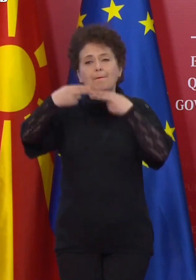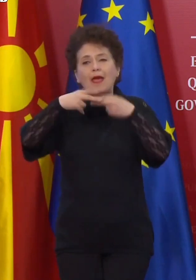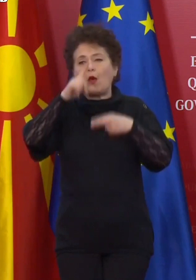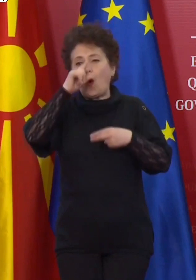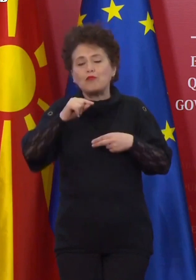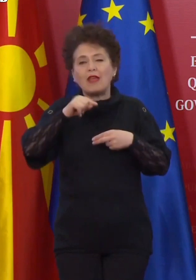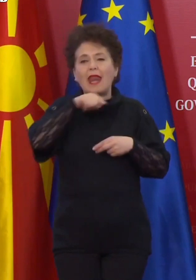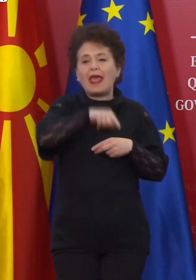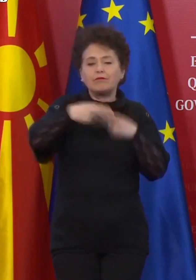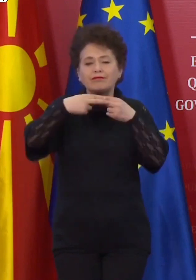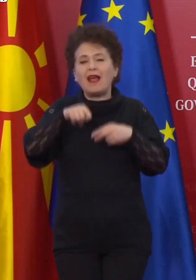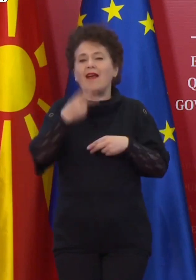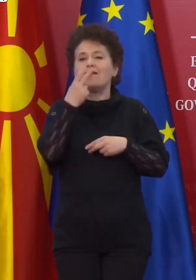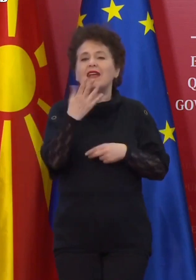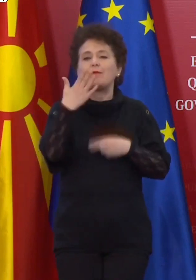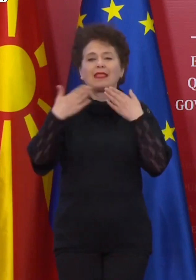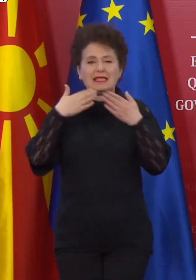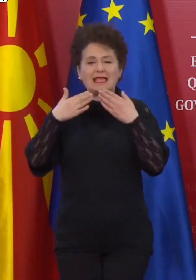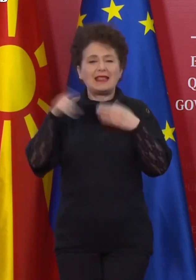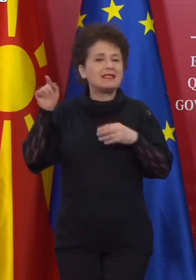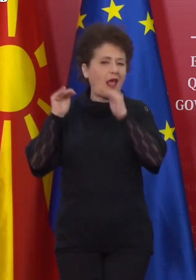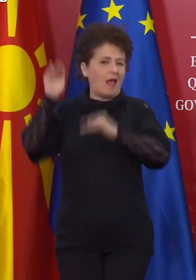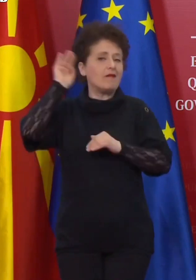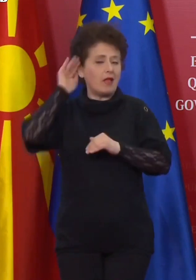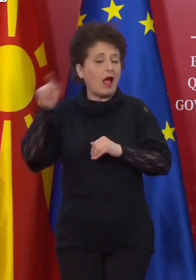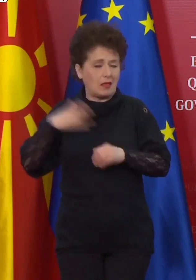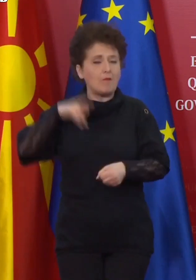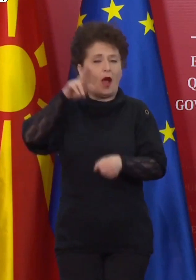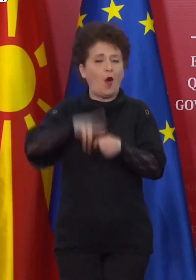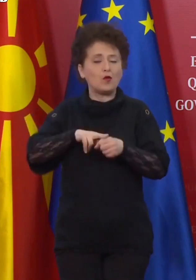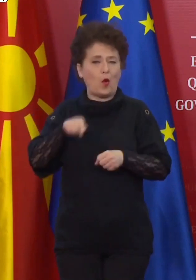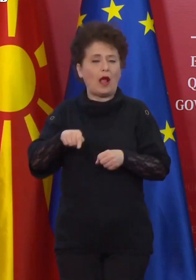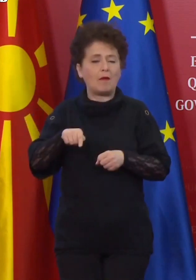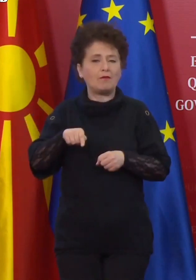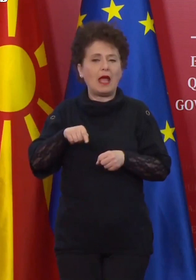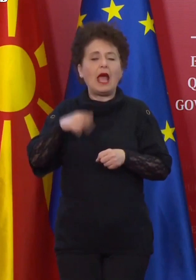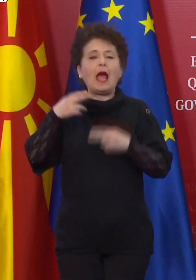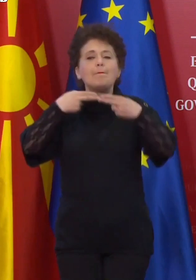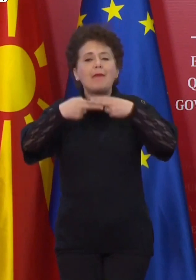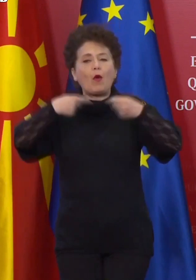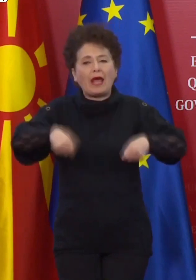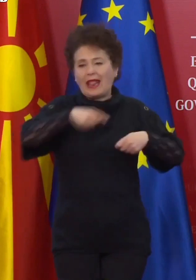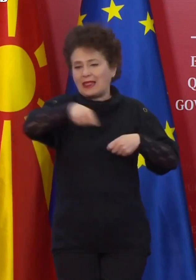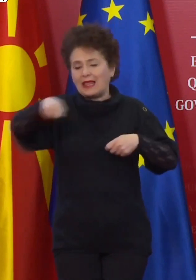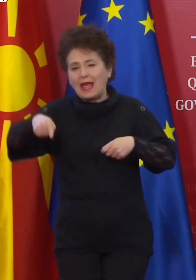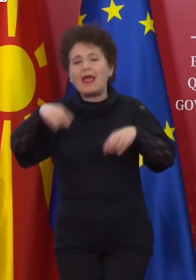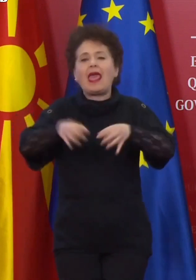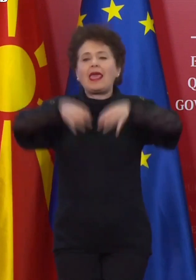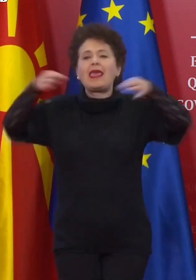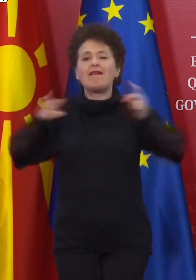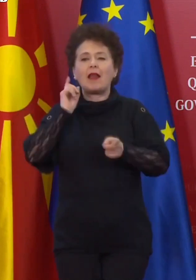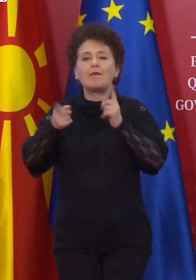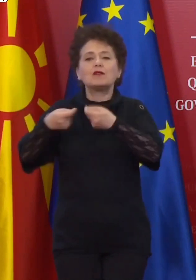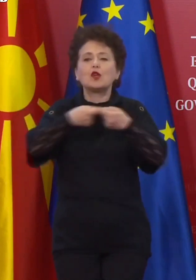на патници, на 25-та седница на владата, донесовме одлука меѓуградскиот превоз и јавниот превоз да се